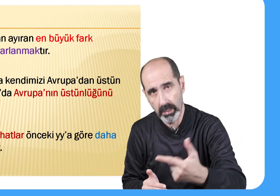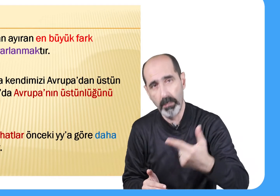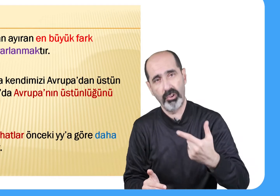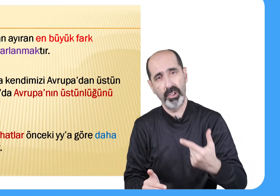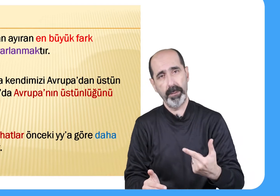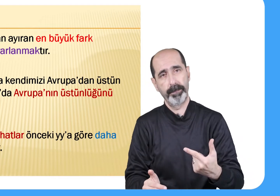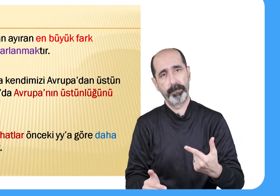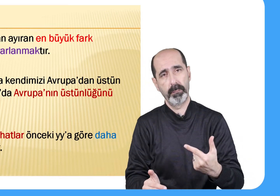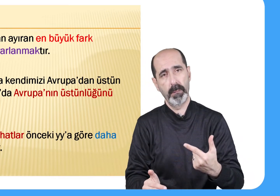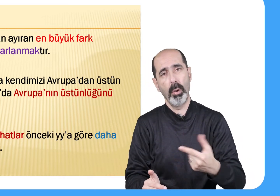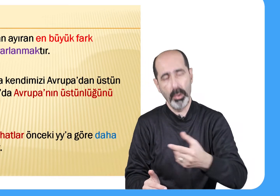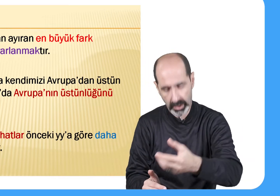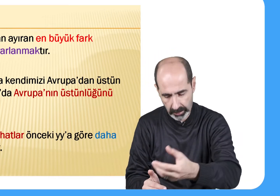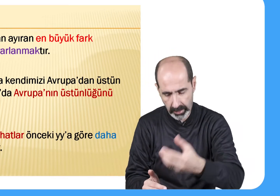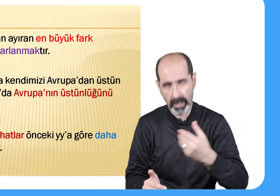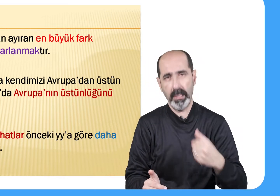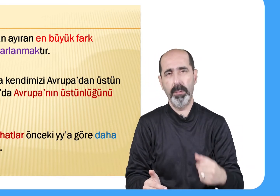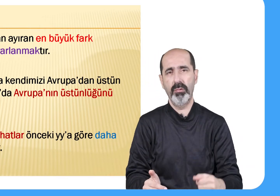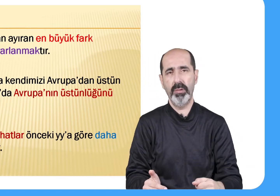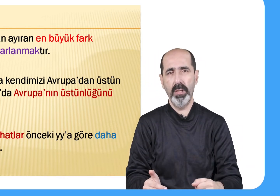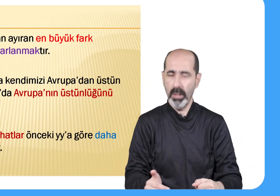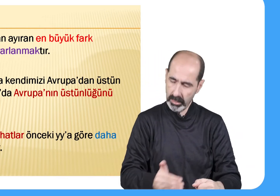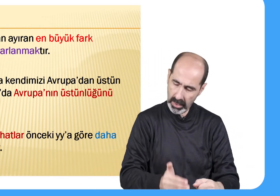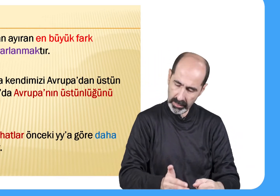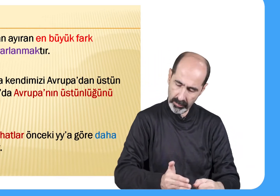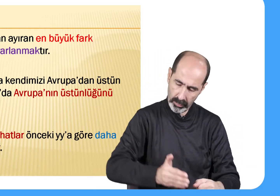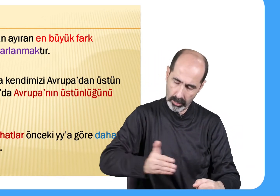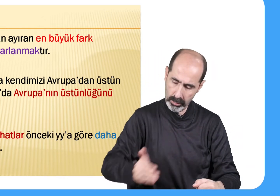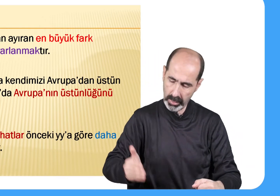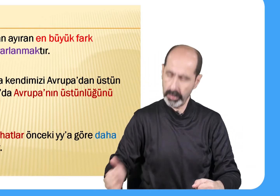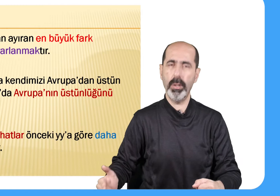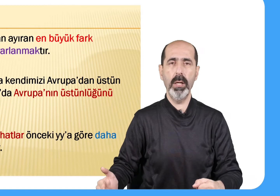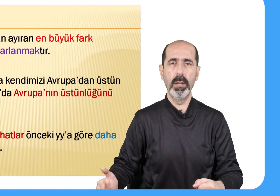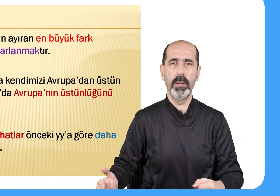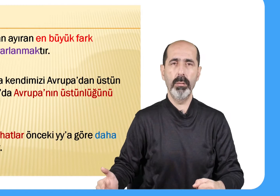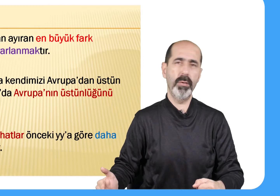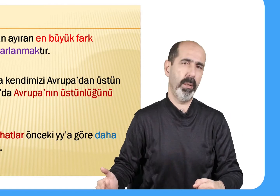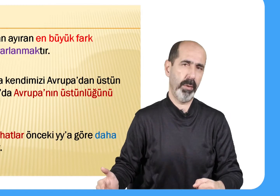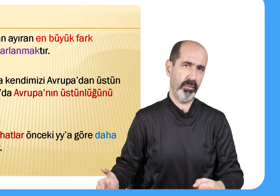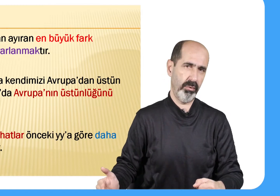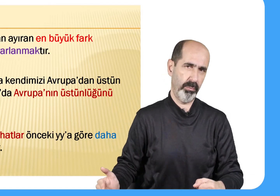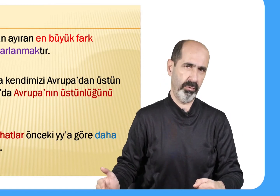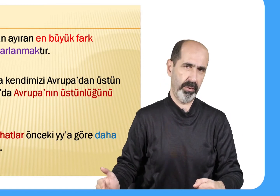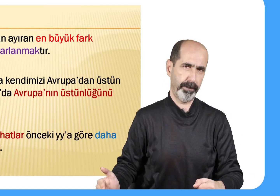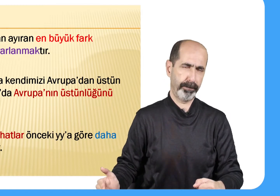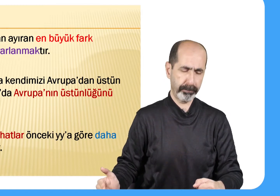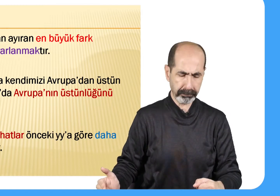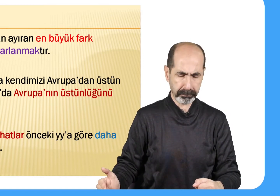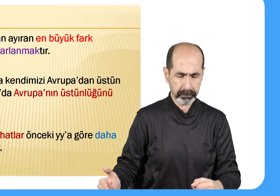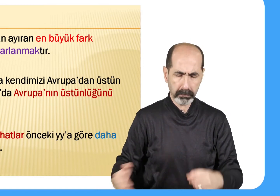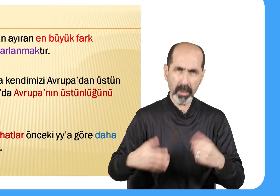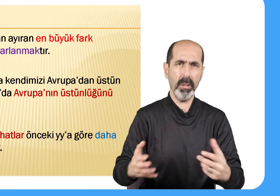malzeme alınmıştır örneklemeler yapılmıştır kendimizi Onlara göre düzenlemeye çalışmış